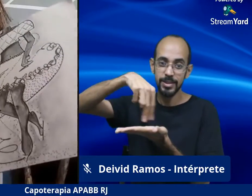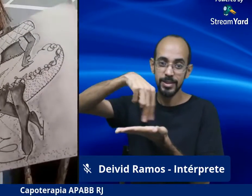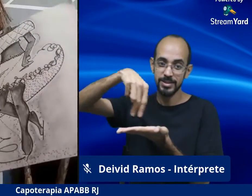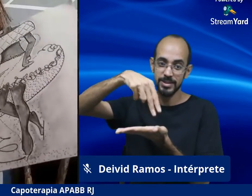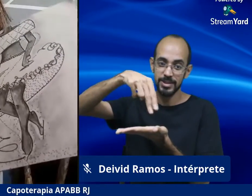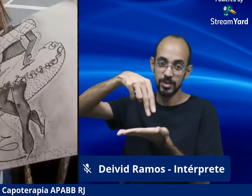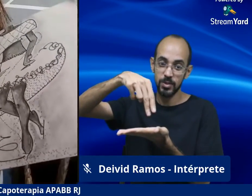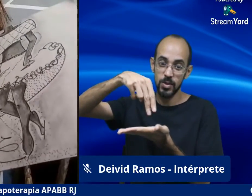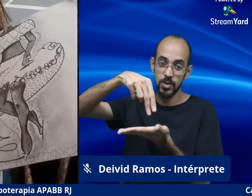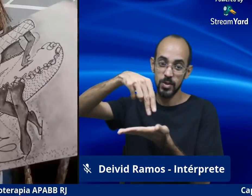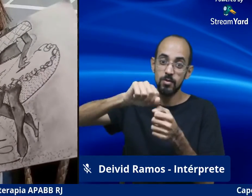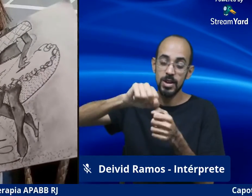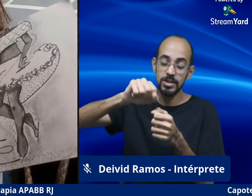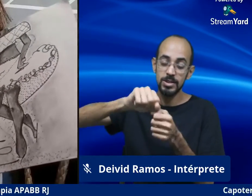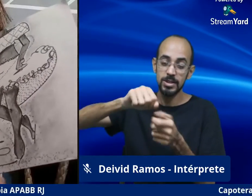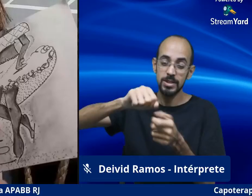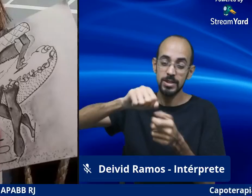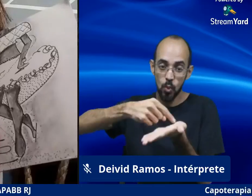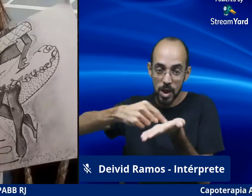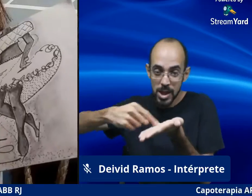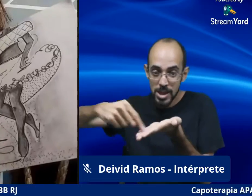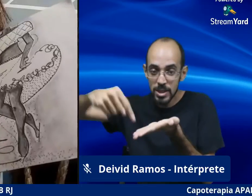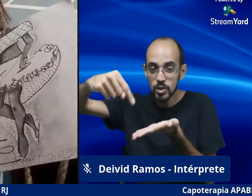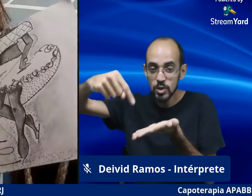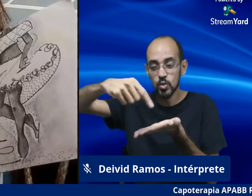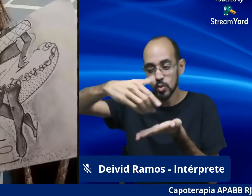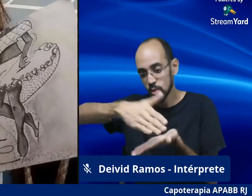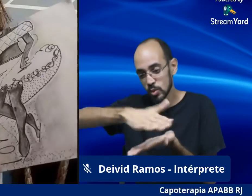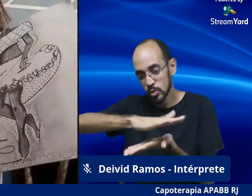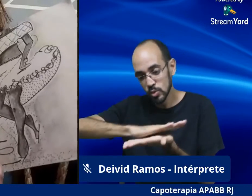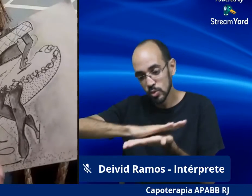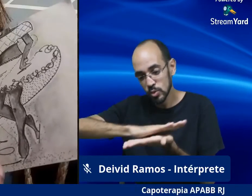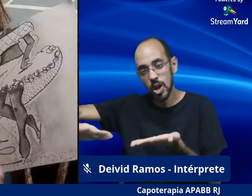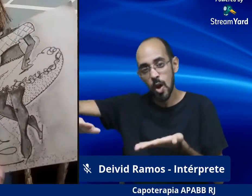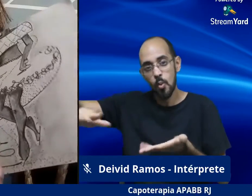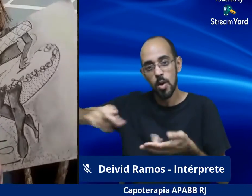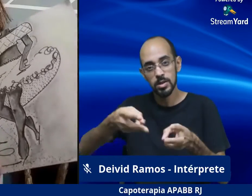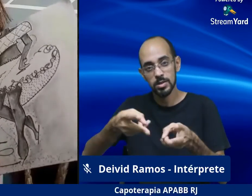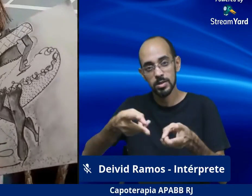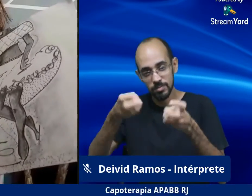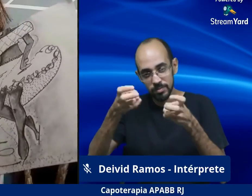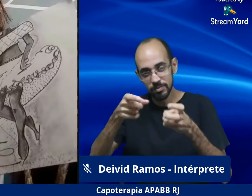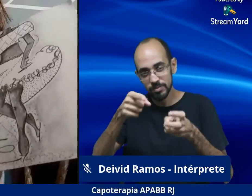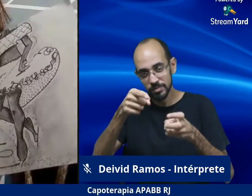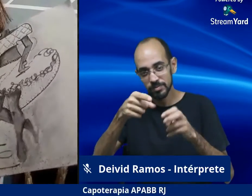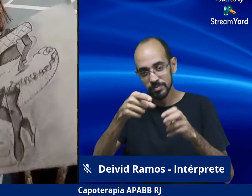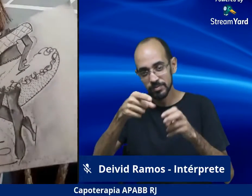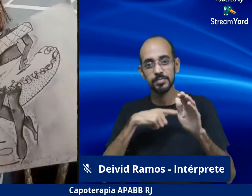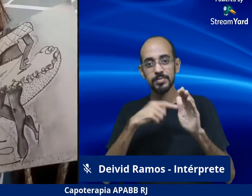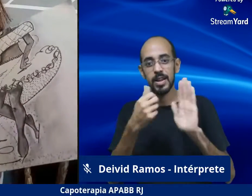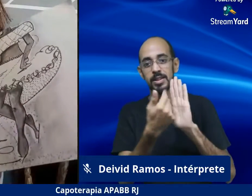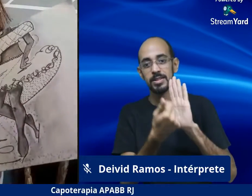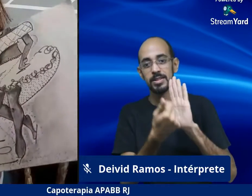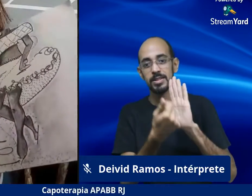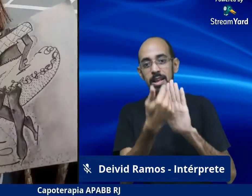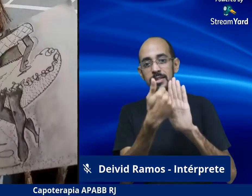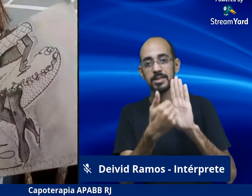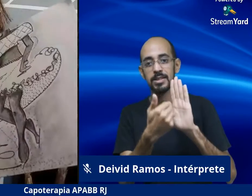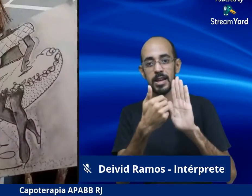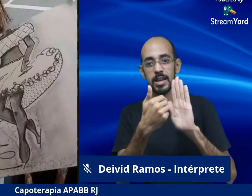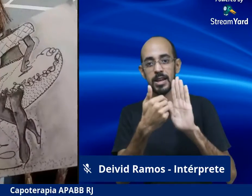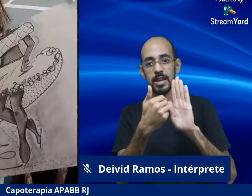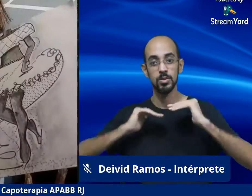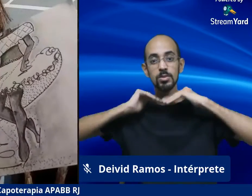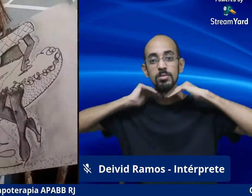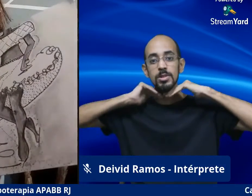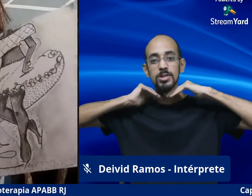chão com sua dança bonita. Você consegue perceber, né? Tem do pescoço para baixo, ela com uma